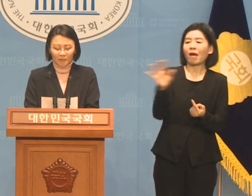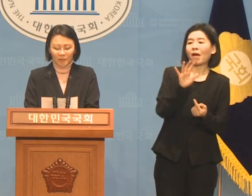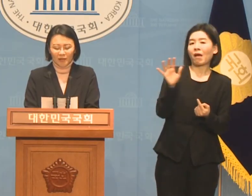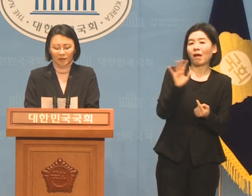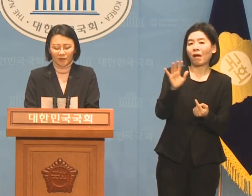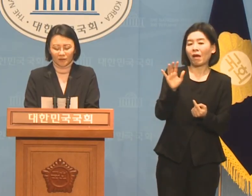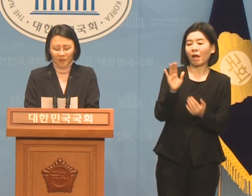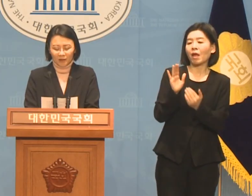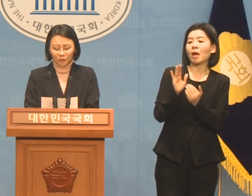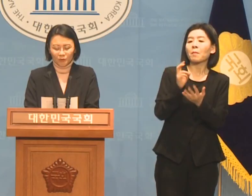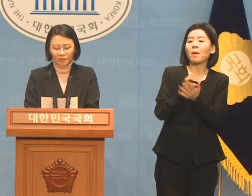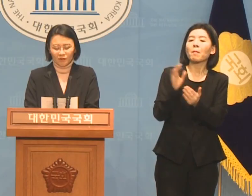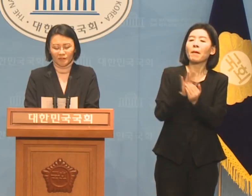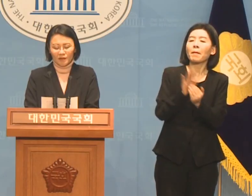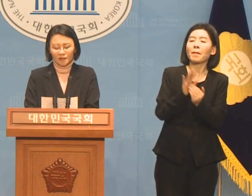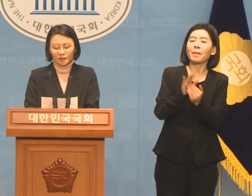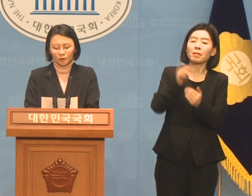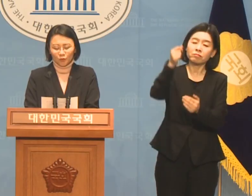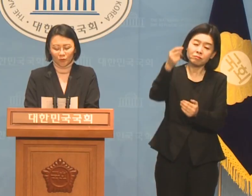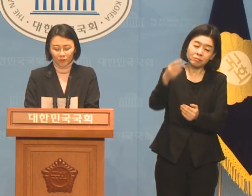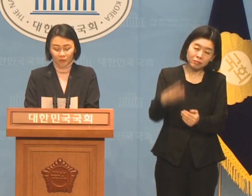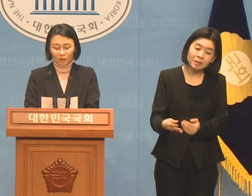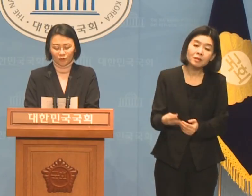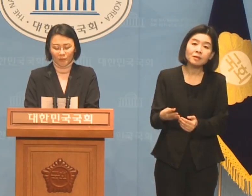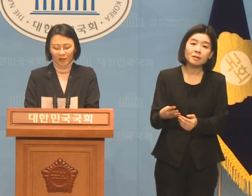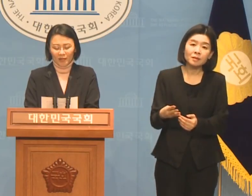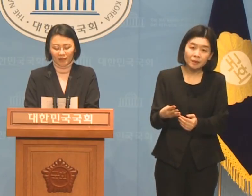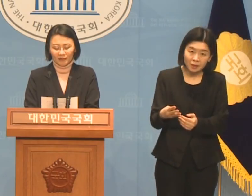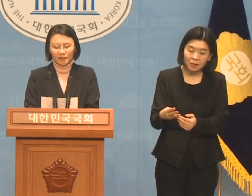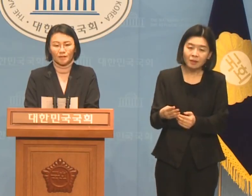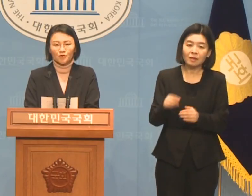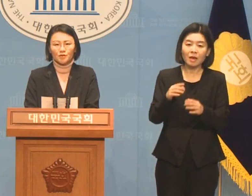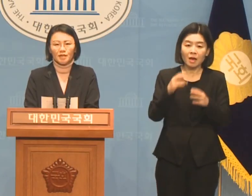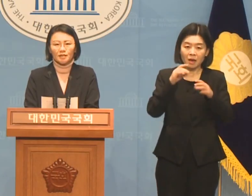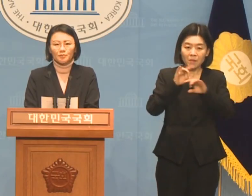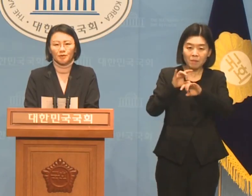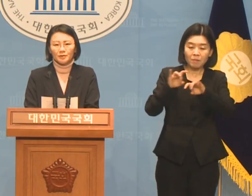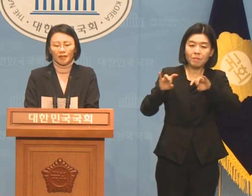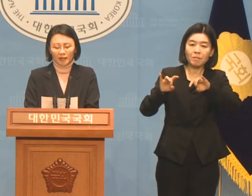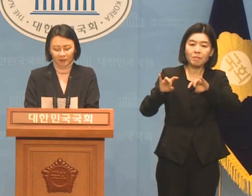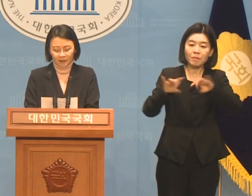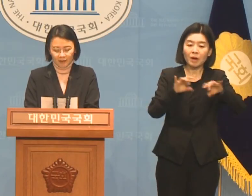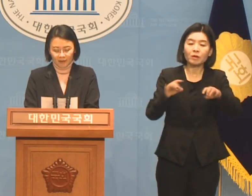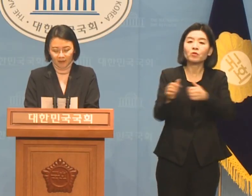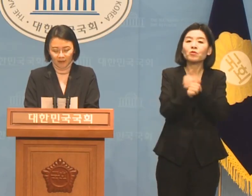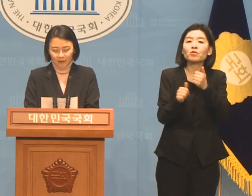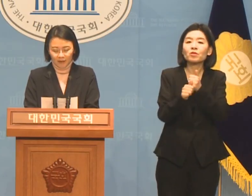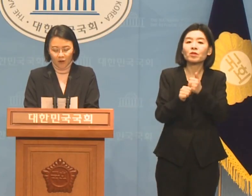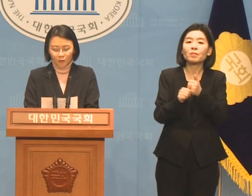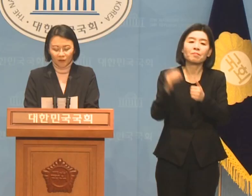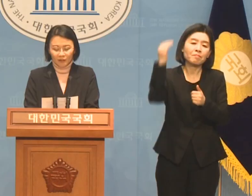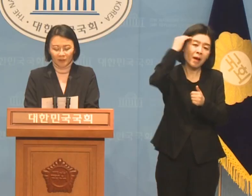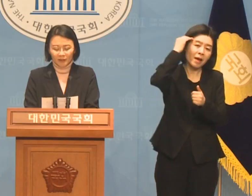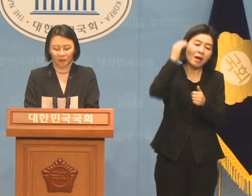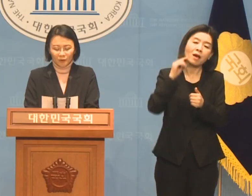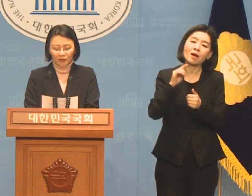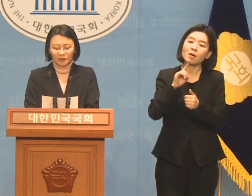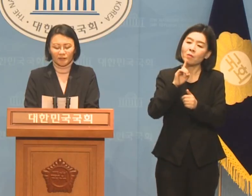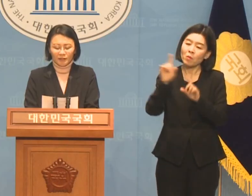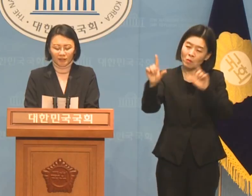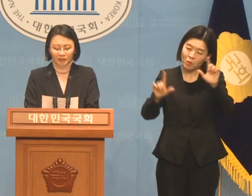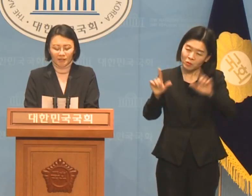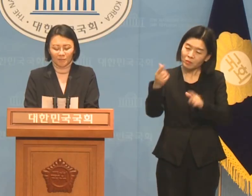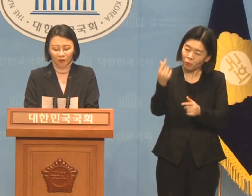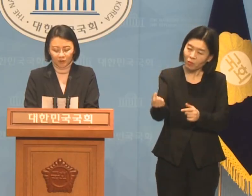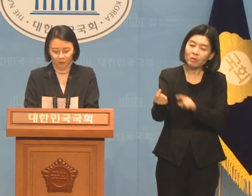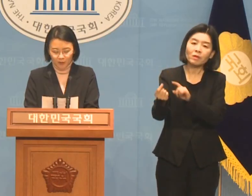거부권을 남발하여 방통위 정상화를 노골적으로 방해하겠다는 수작일 뿐입니다. 거부권 때마다